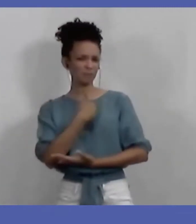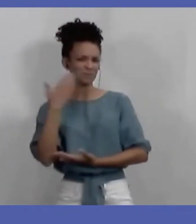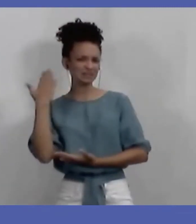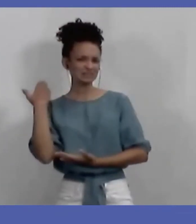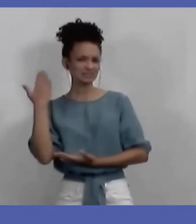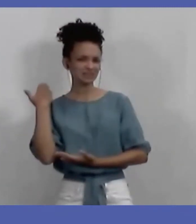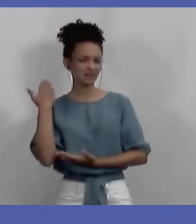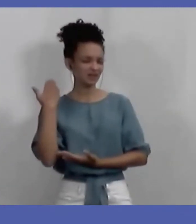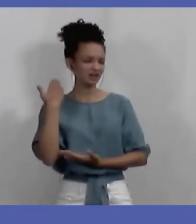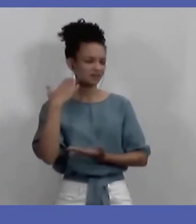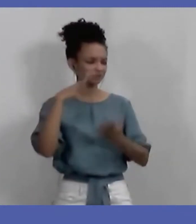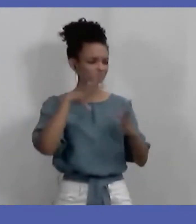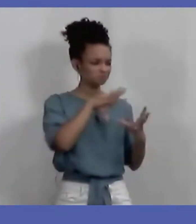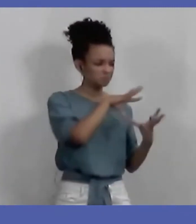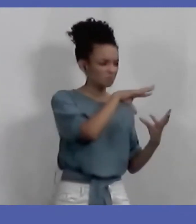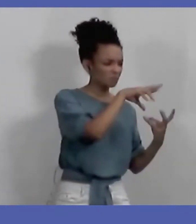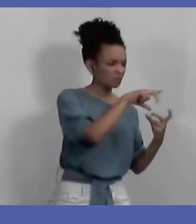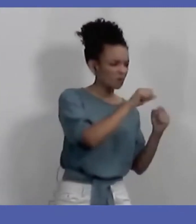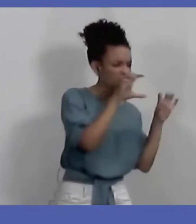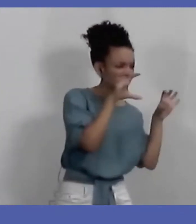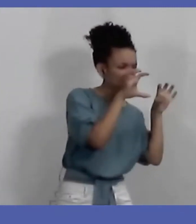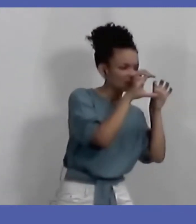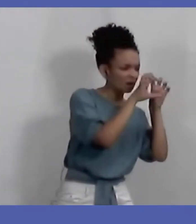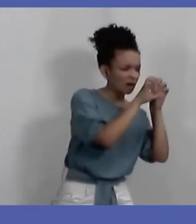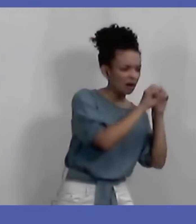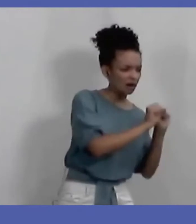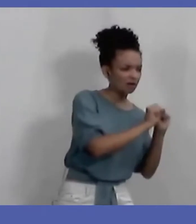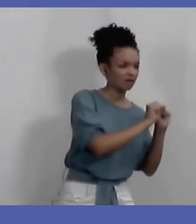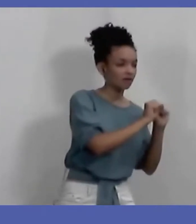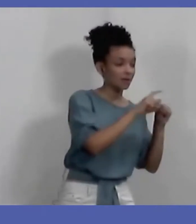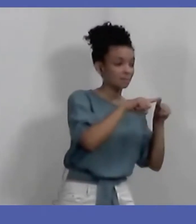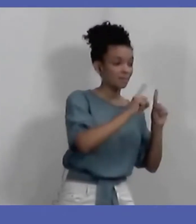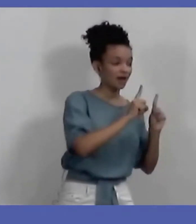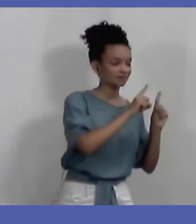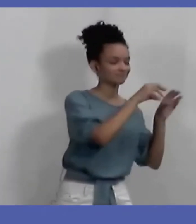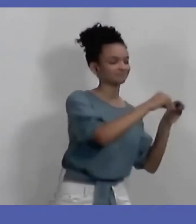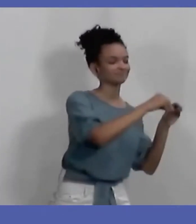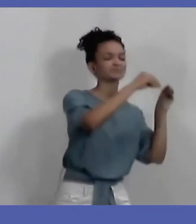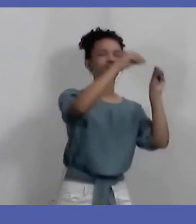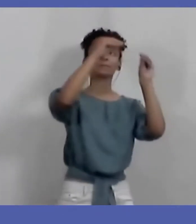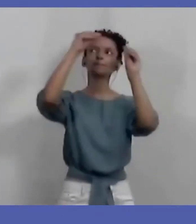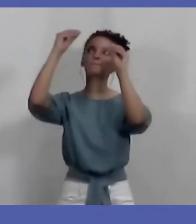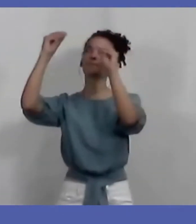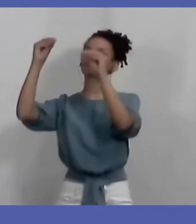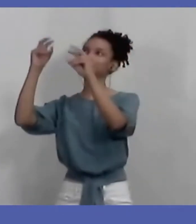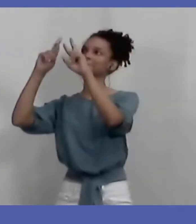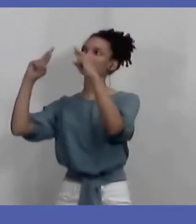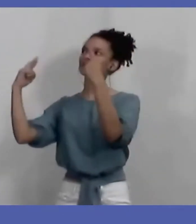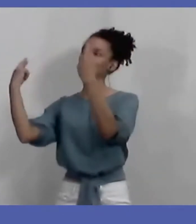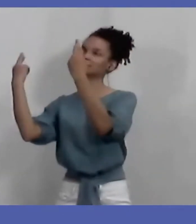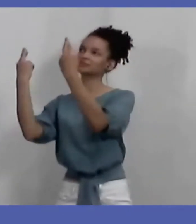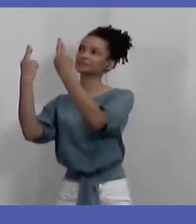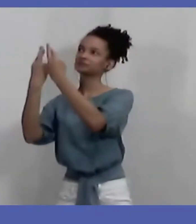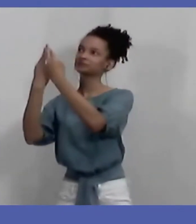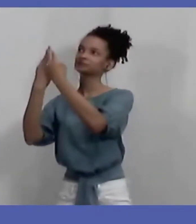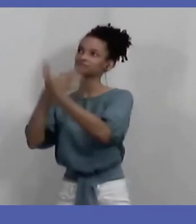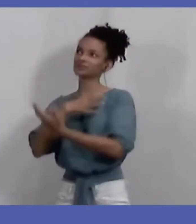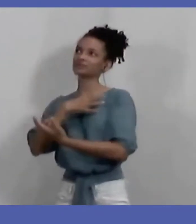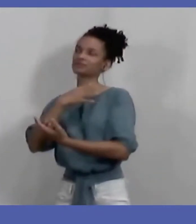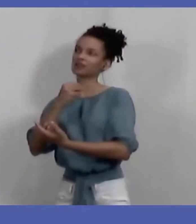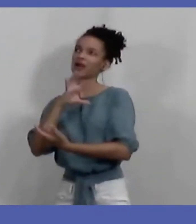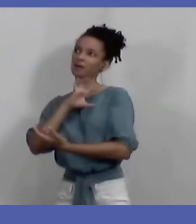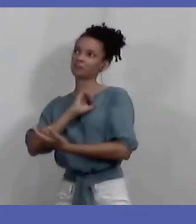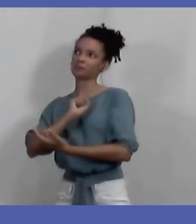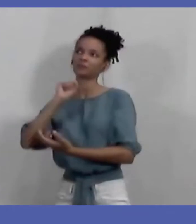nos transportou para o reino do Filho do seu amor. Mas agora, irmãos, o